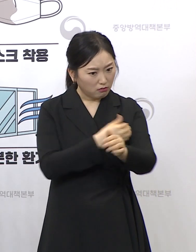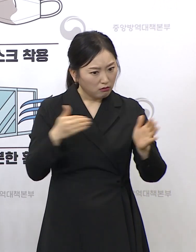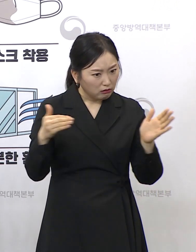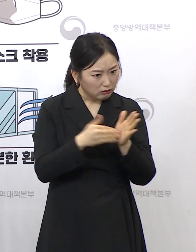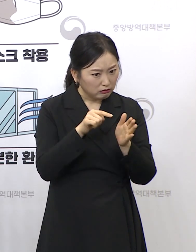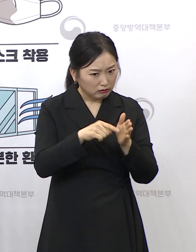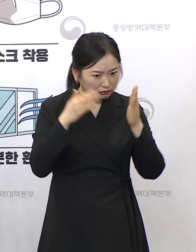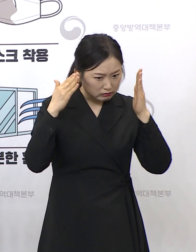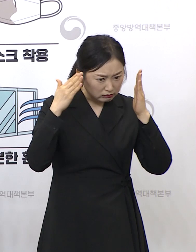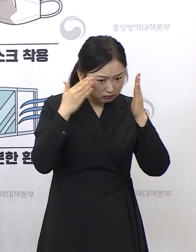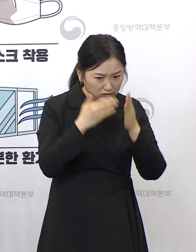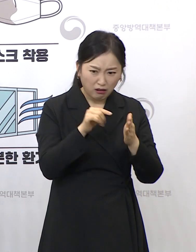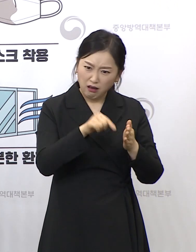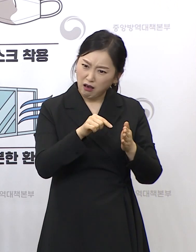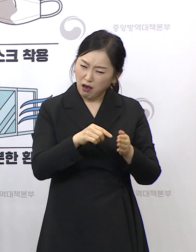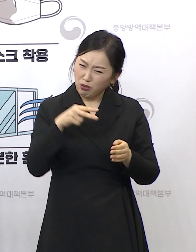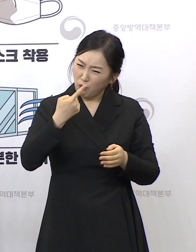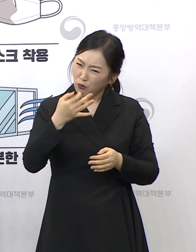때문입니다.